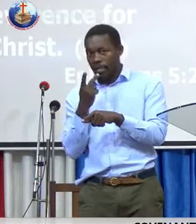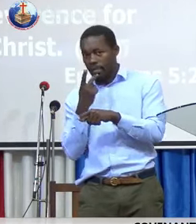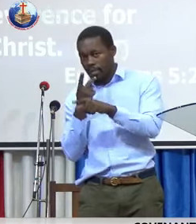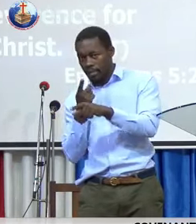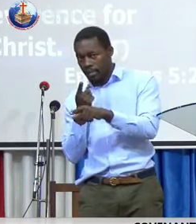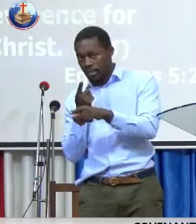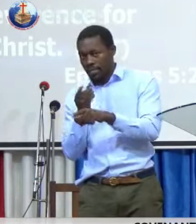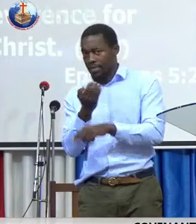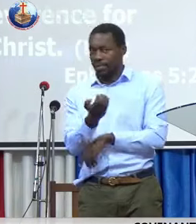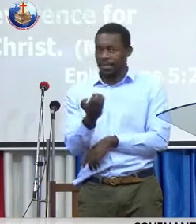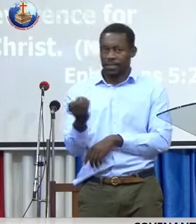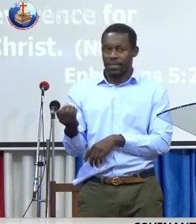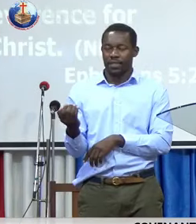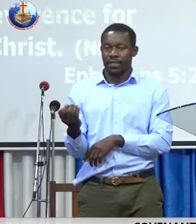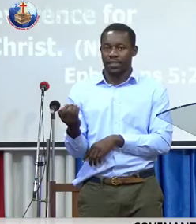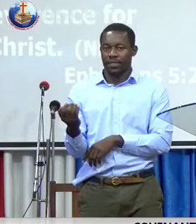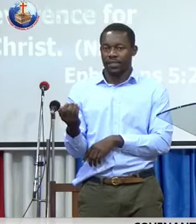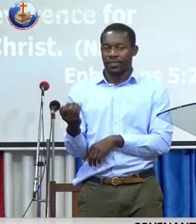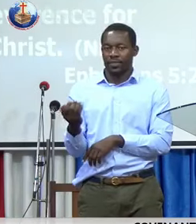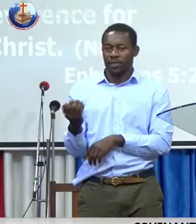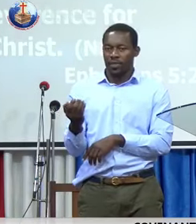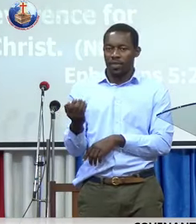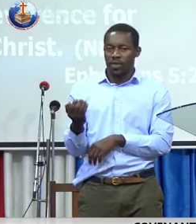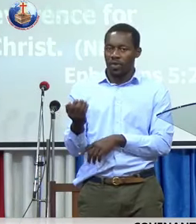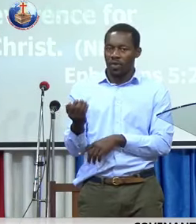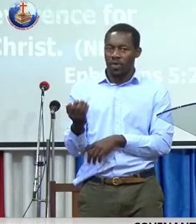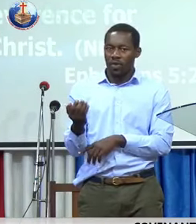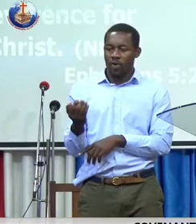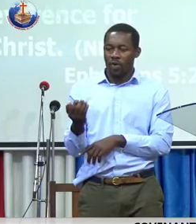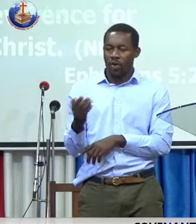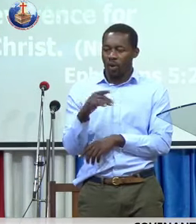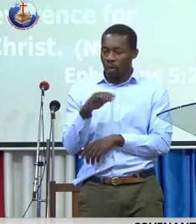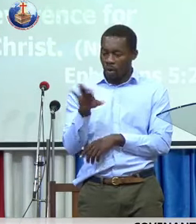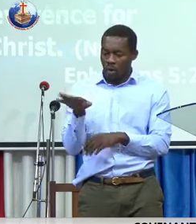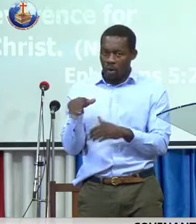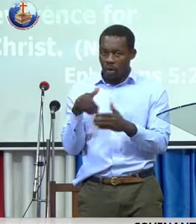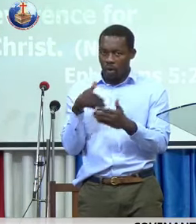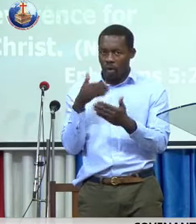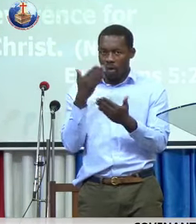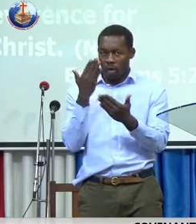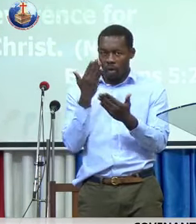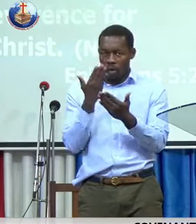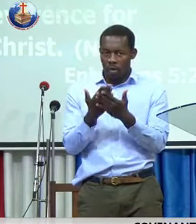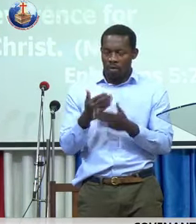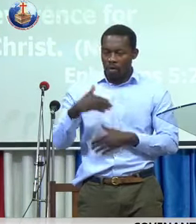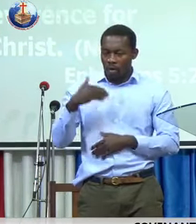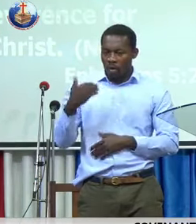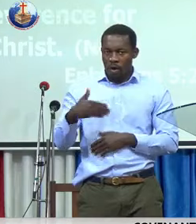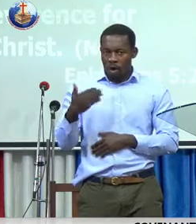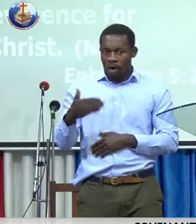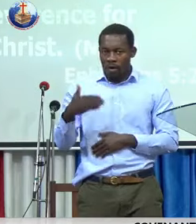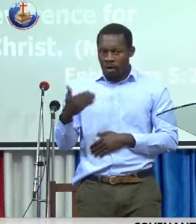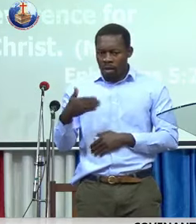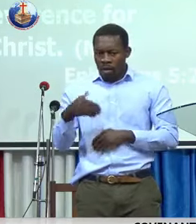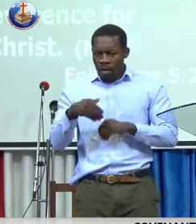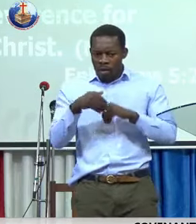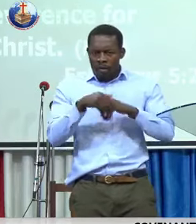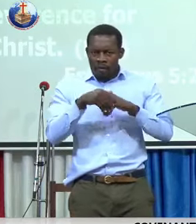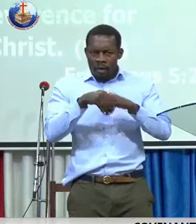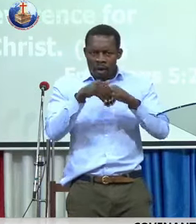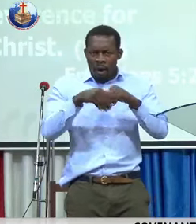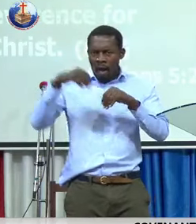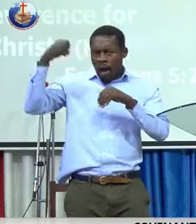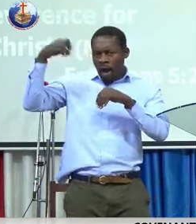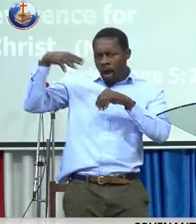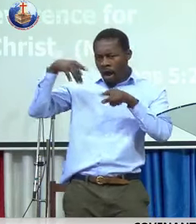watoto wetu na wapenzi wetu. They are the ones who keep tabs on us. Wao ndio kila wakati wanatufuatilia. On whether or not we are being light